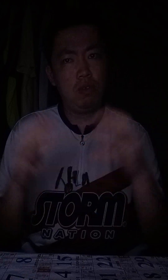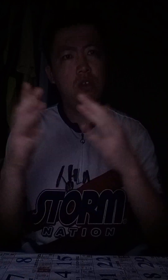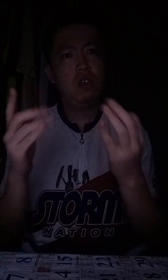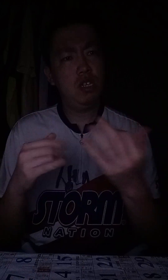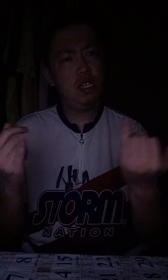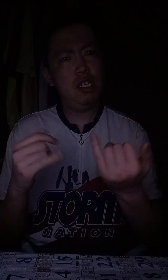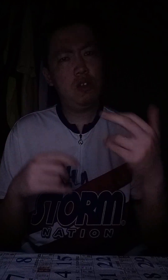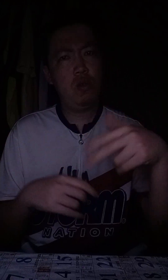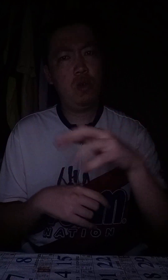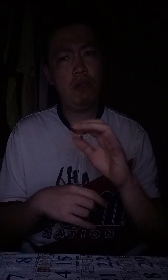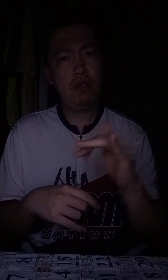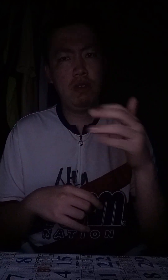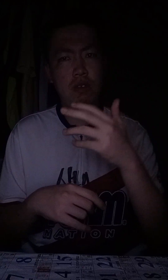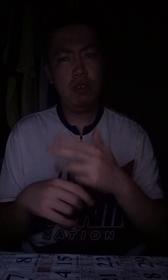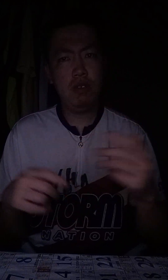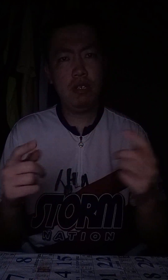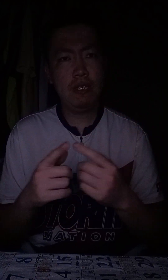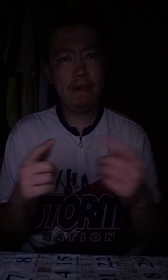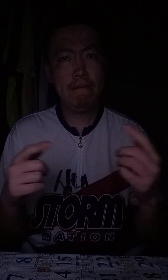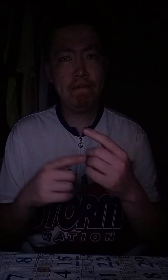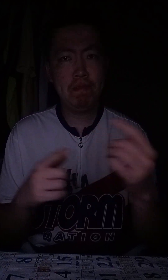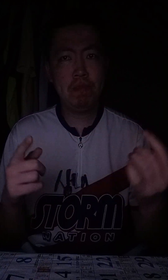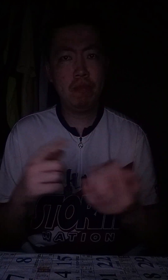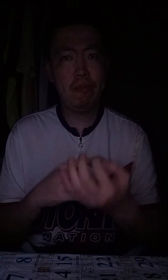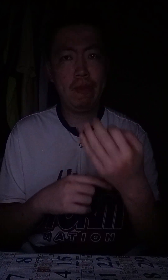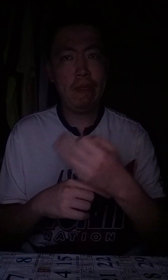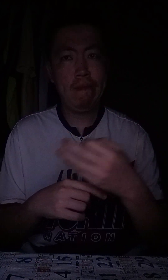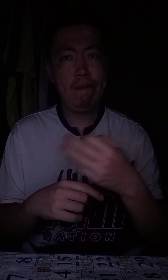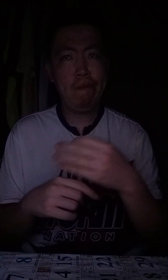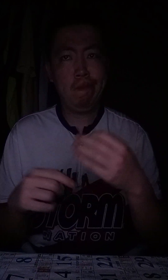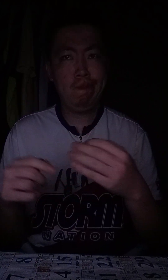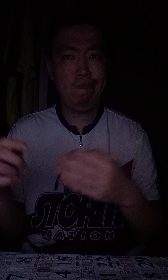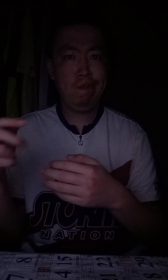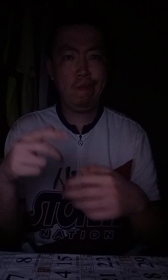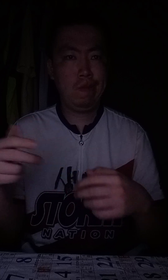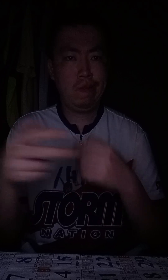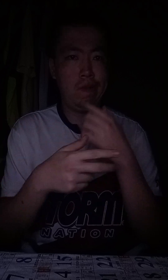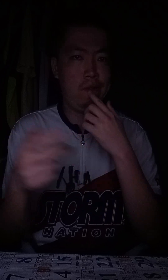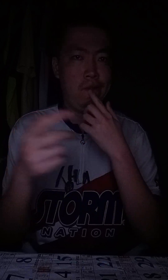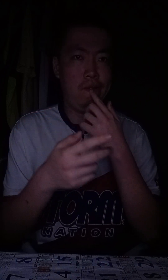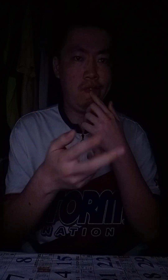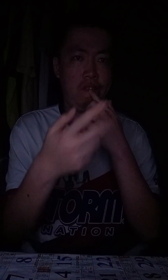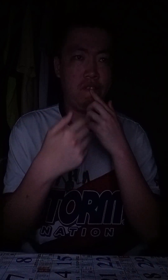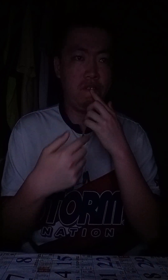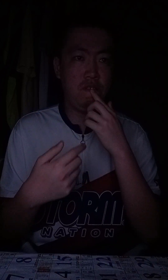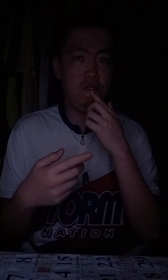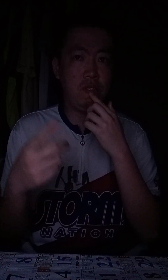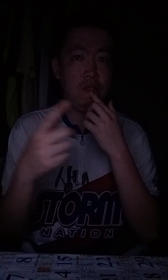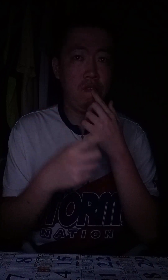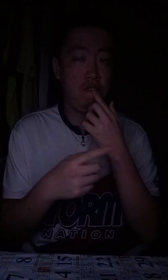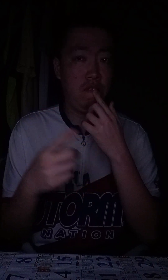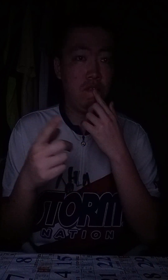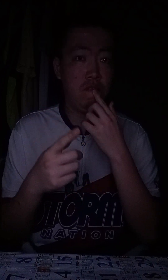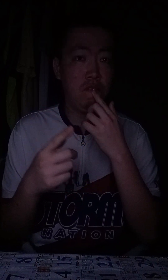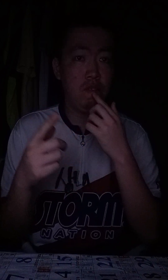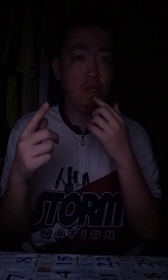이렇자 동계올림픽 조직위는 대회 기간 다른 지역에서 CNG 버스를 빌려와 한시적으로 운영하는 방안도 검토하고